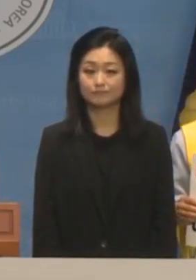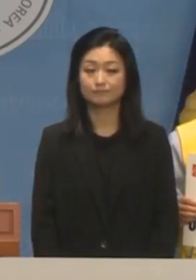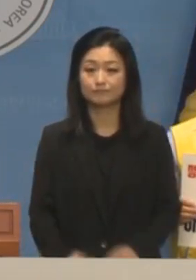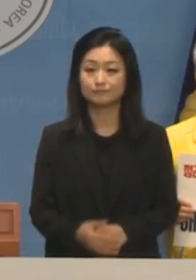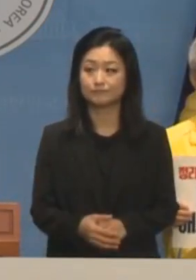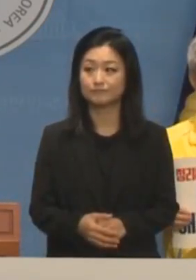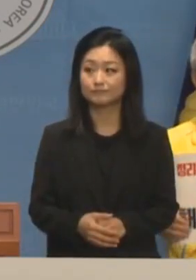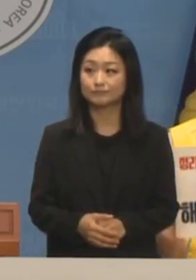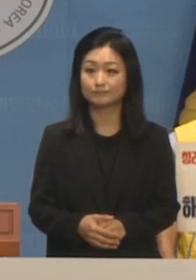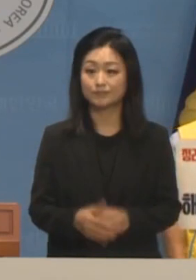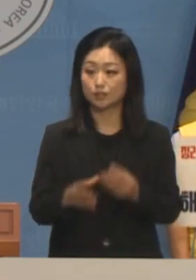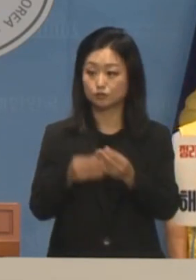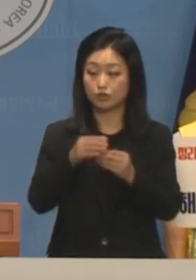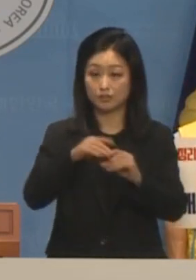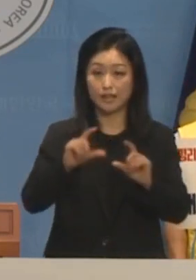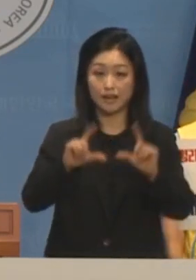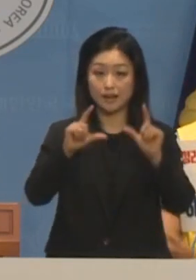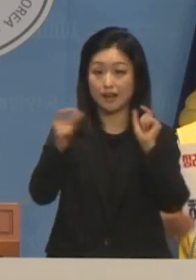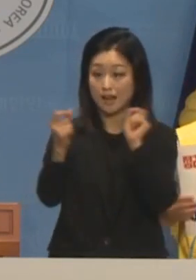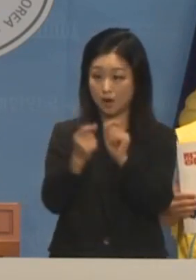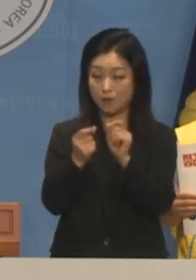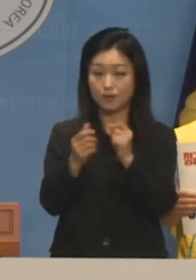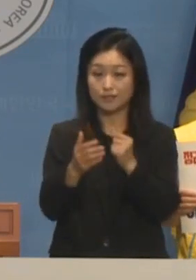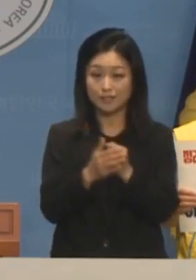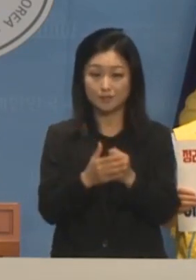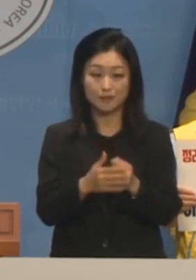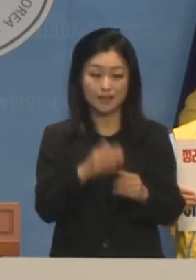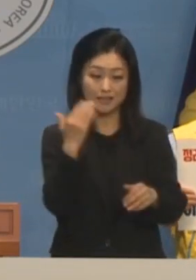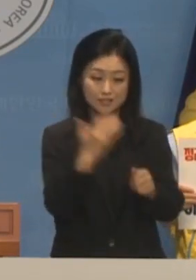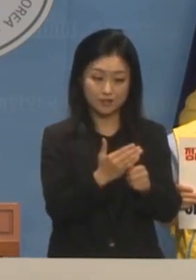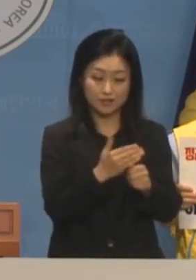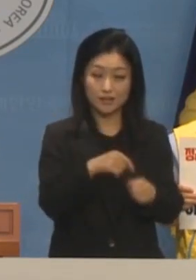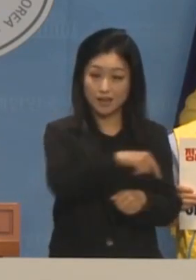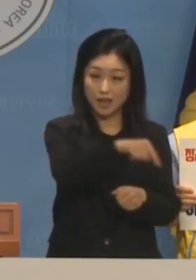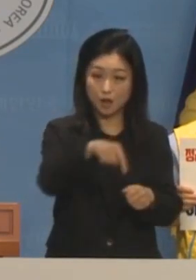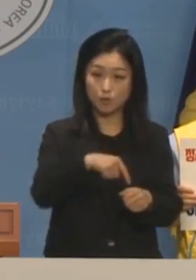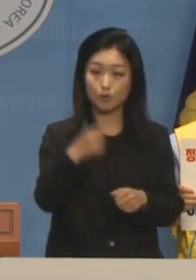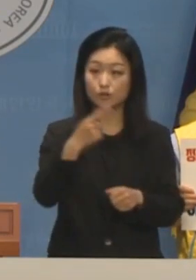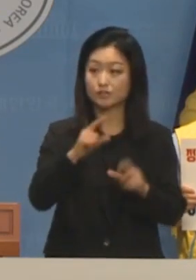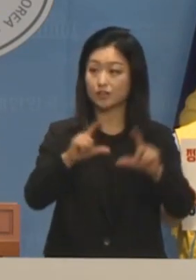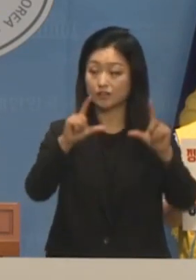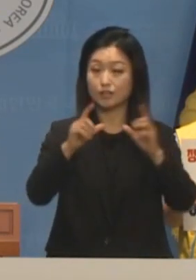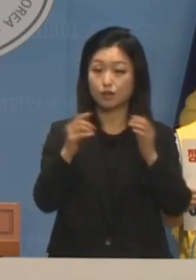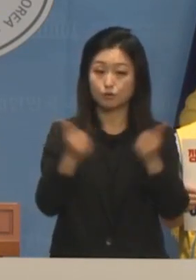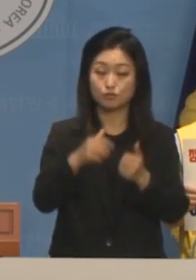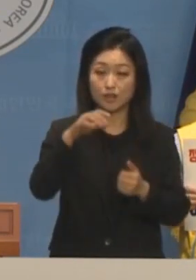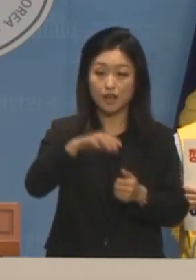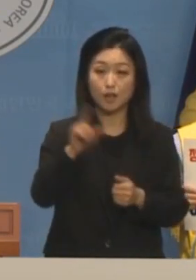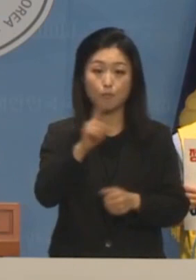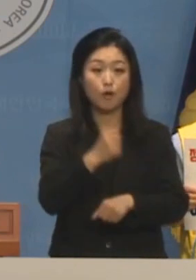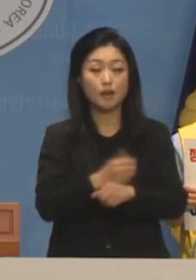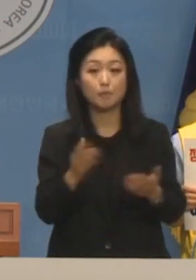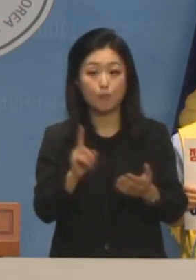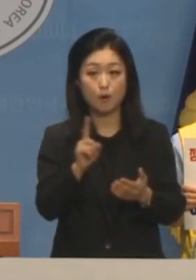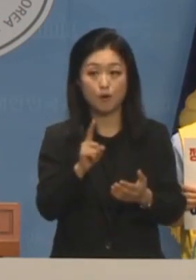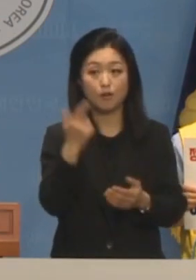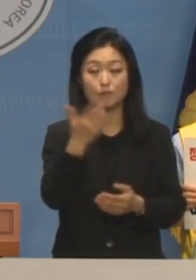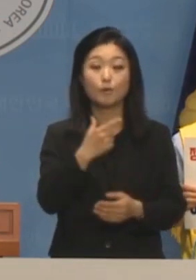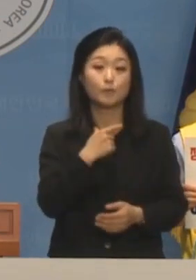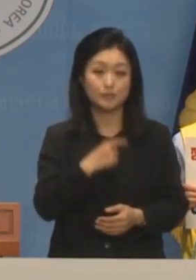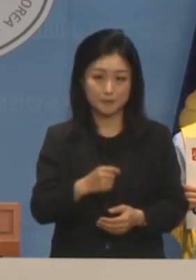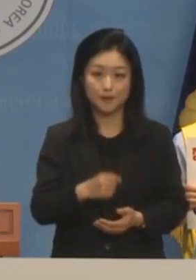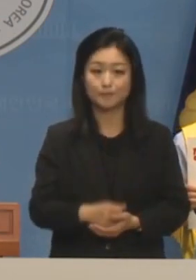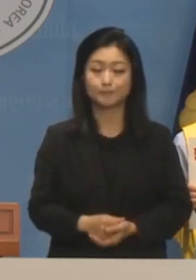네, 곧 있으면 추석입니다. 세종호텔 정리해고 천일 동안 정치권은 무엇을 했는지, 국회는 무엇을 했는지 다시 한번 묻지 않을